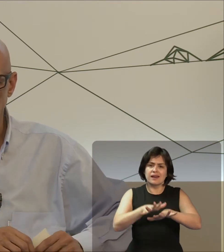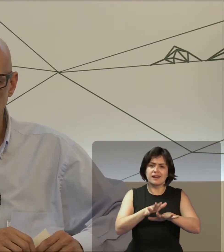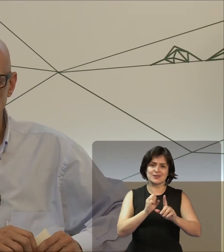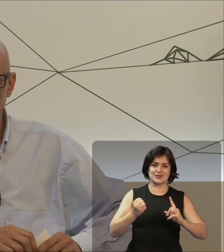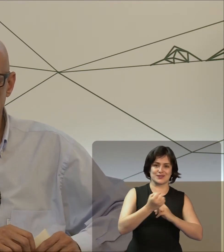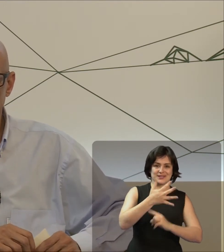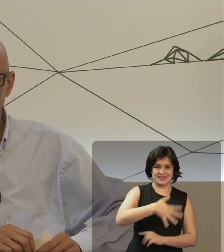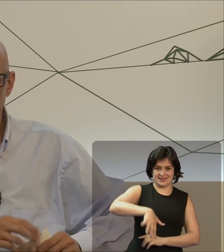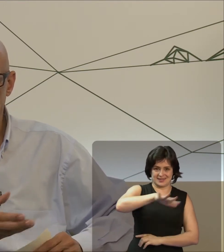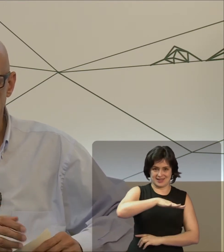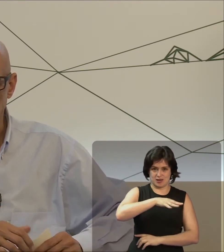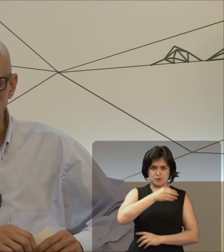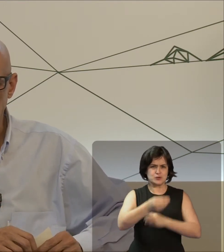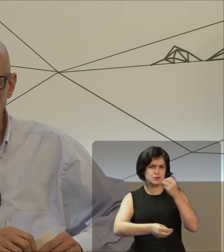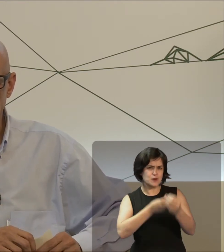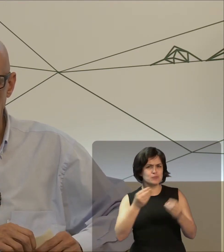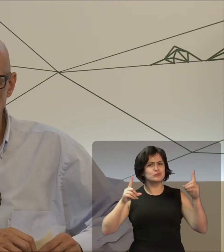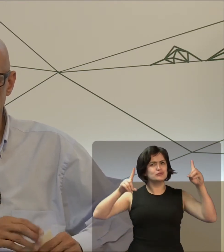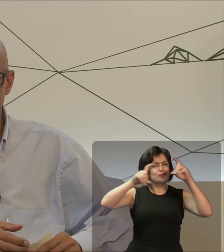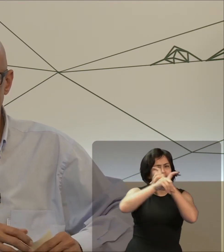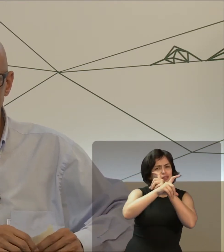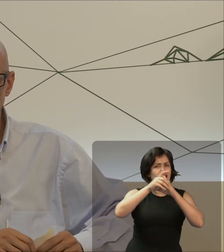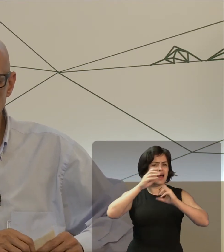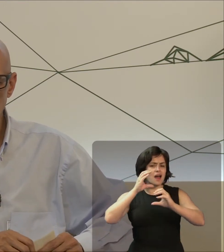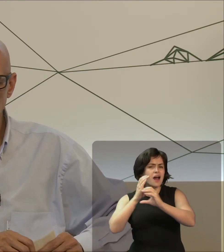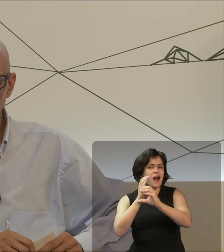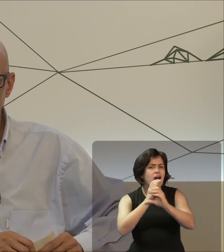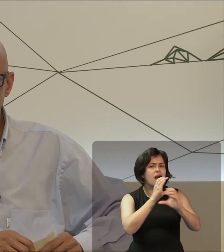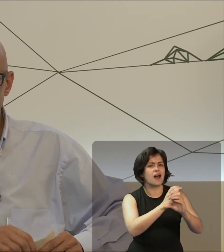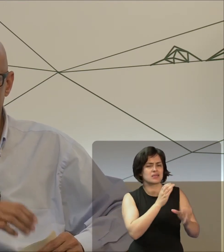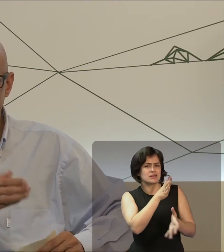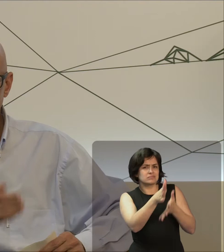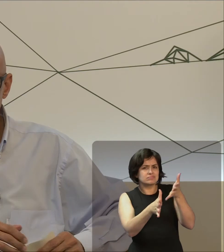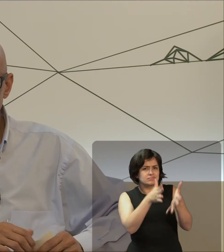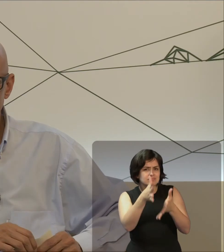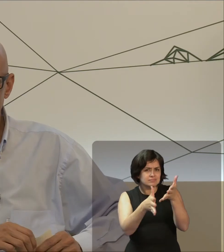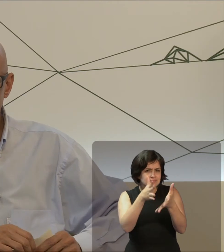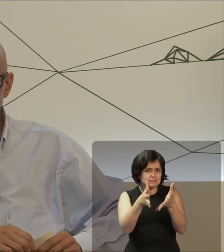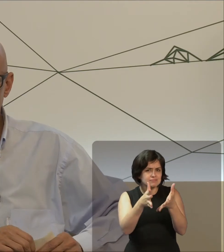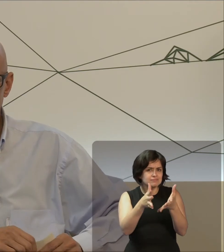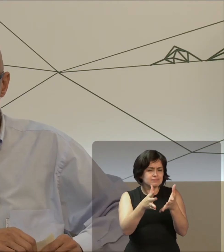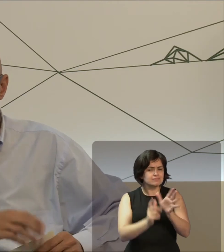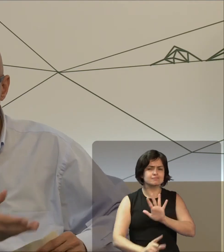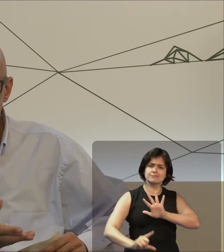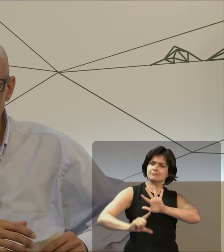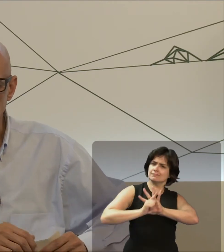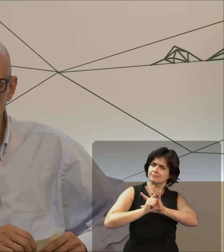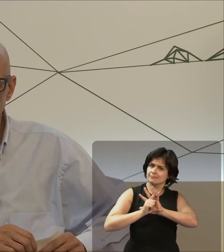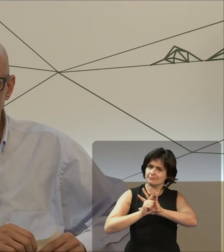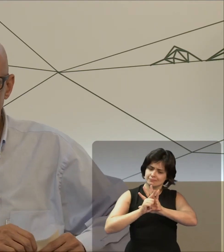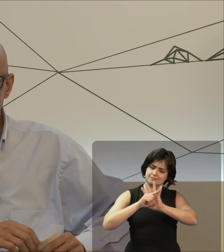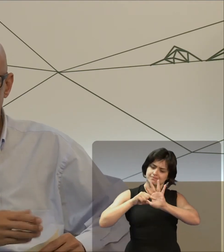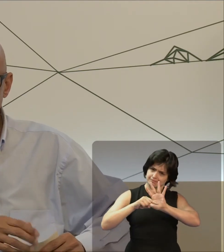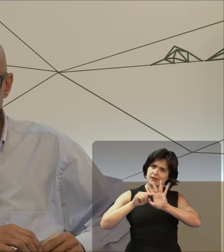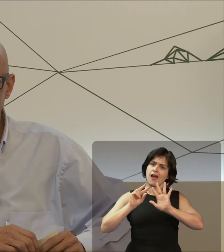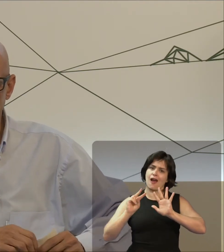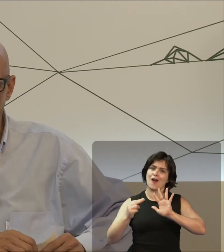para interpretar a língua de sinais, a lei que reconhece essa área